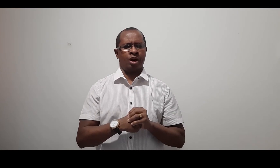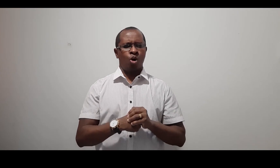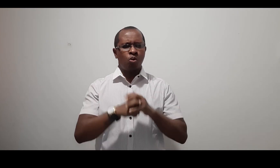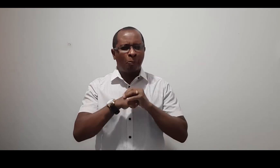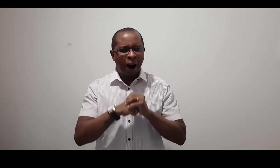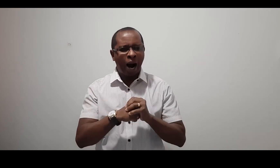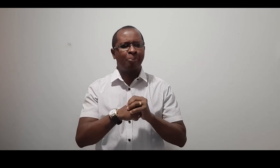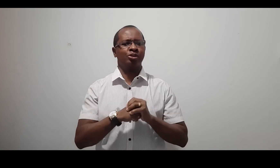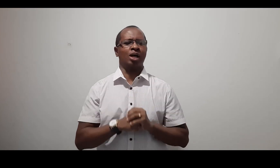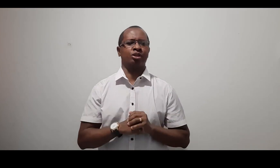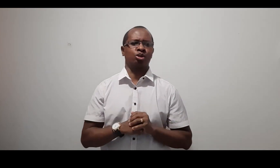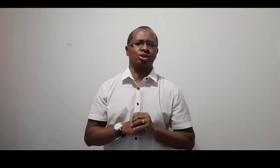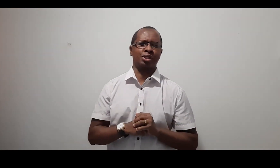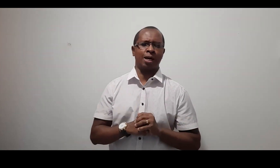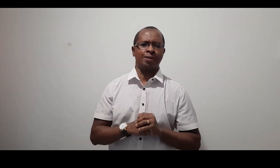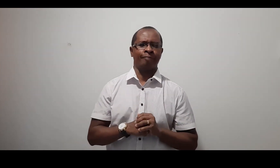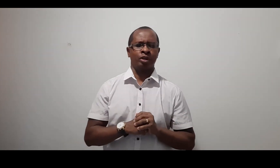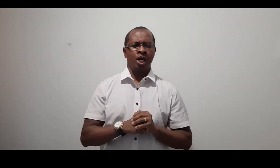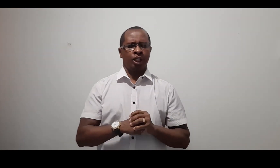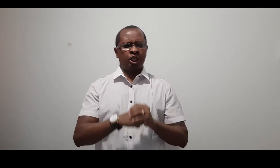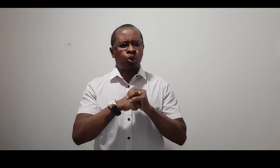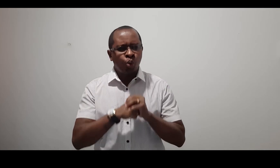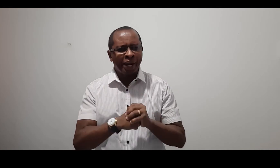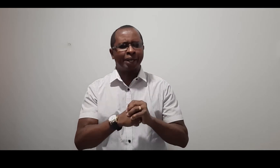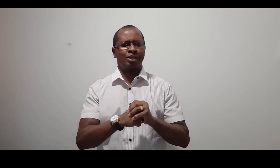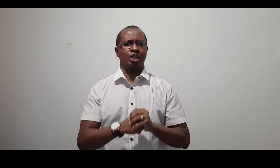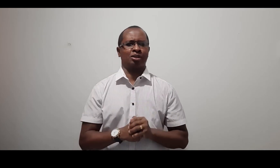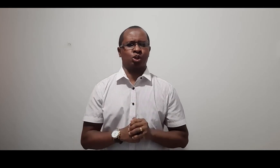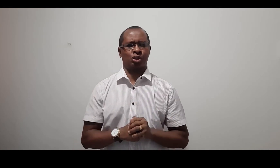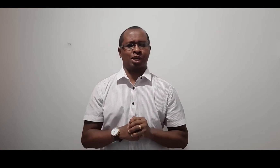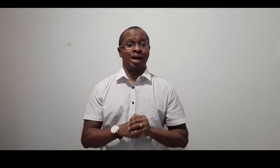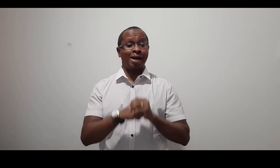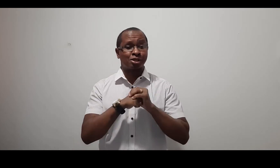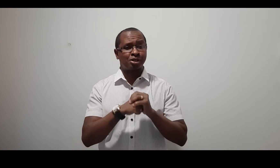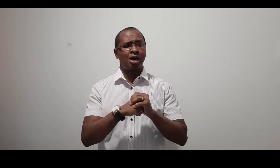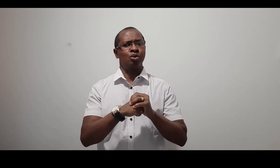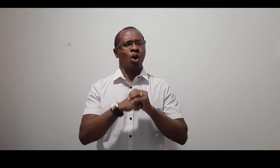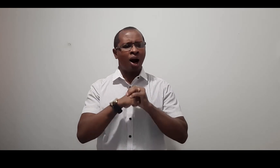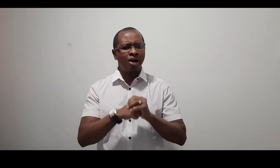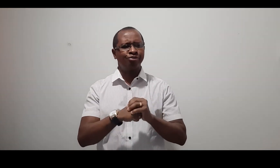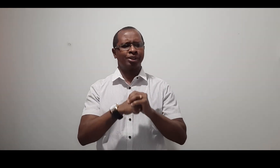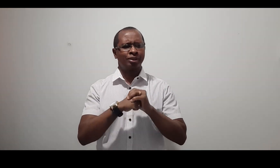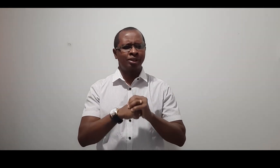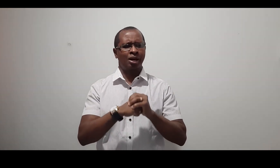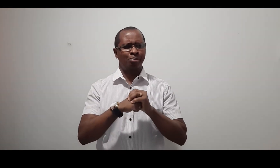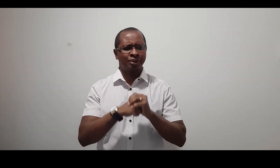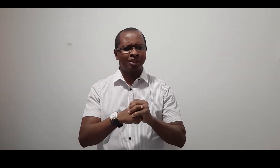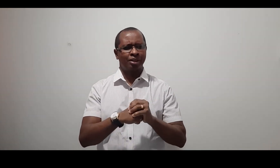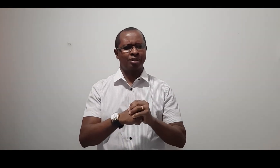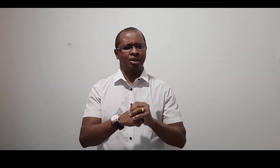Ho babony zany Jesosy zany. Hitoerany zany Jesosy zany. Azany hafatra tena ampitaina